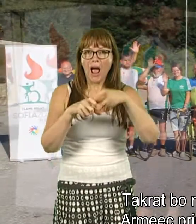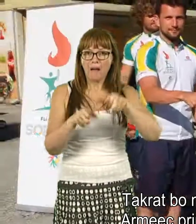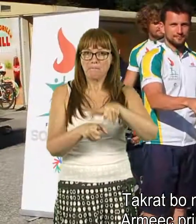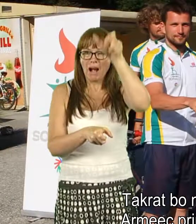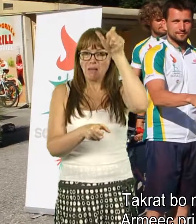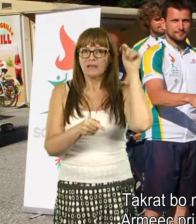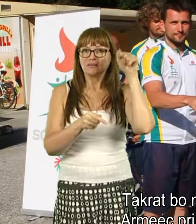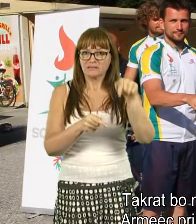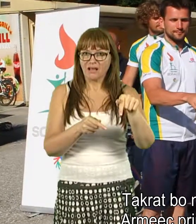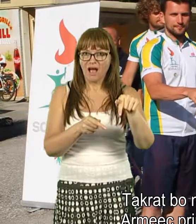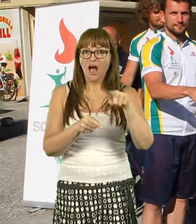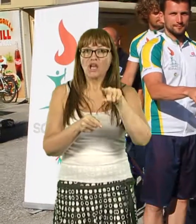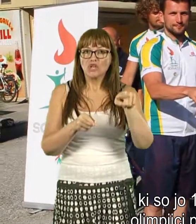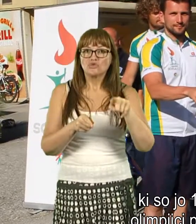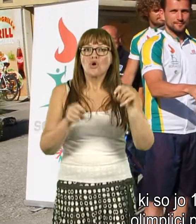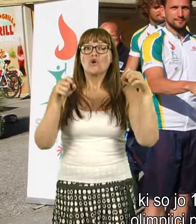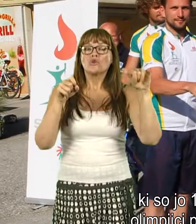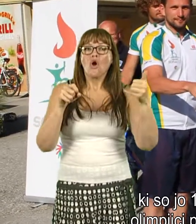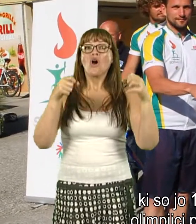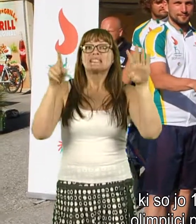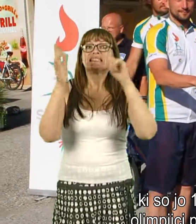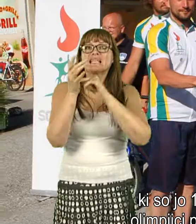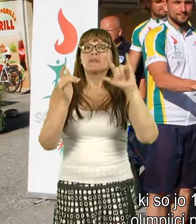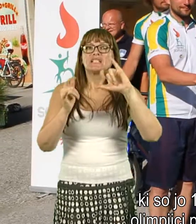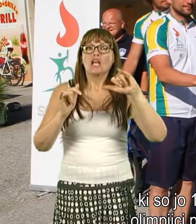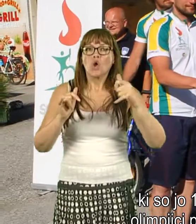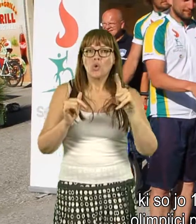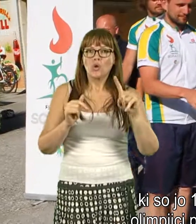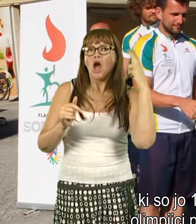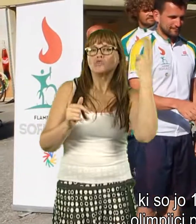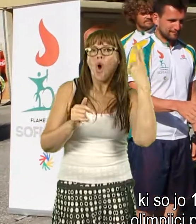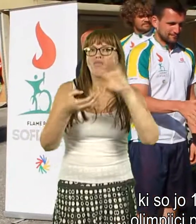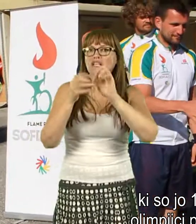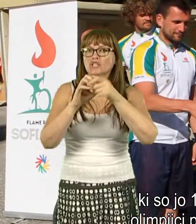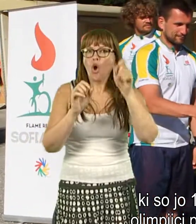predali predstavnici Mednarodnega komiteja za šport na Gruškovju.